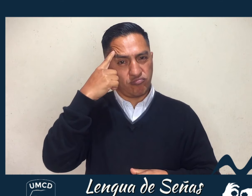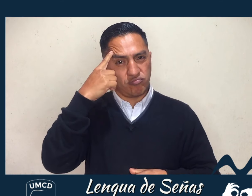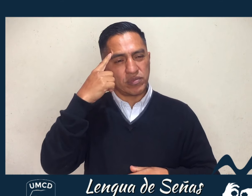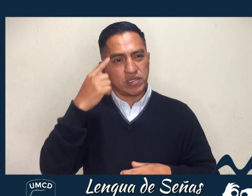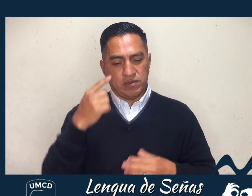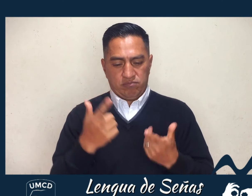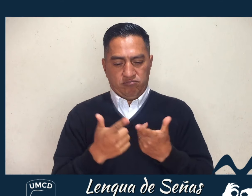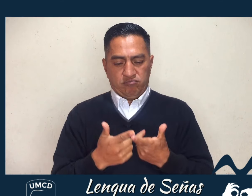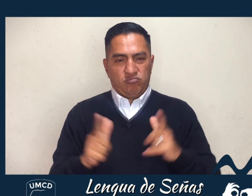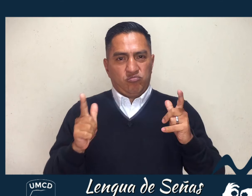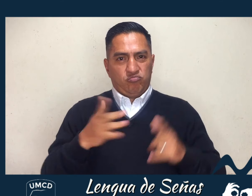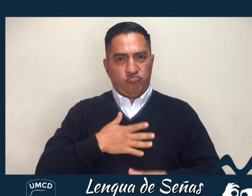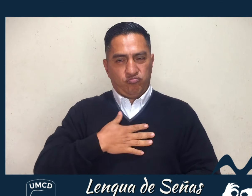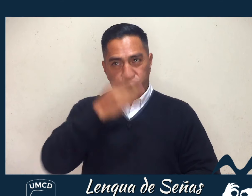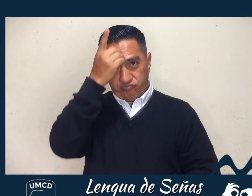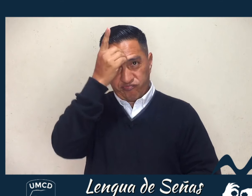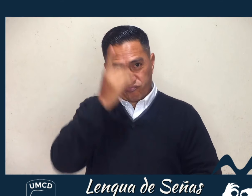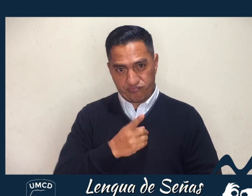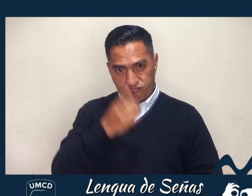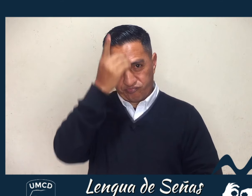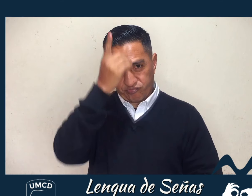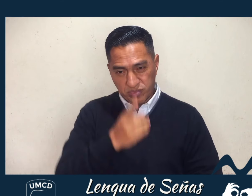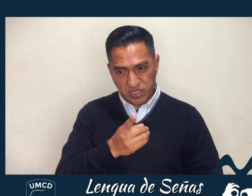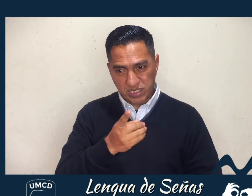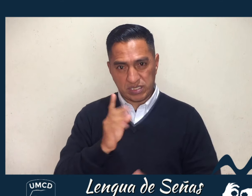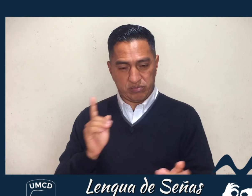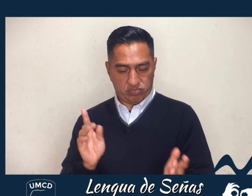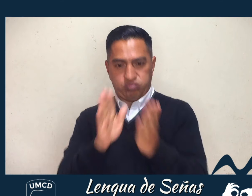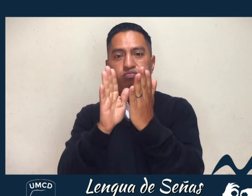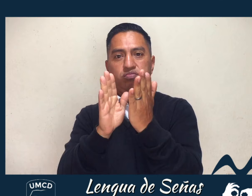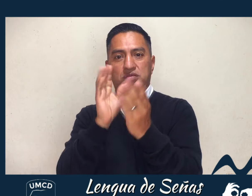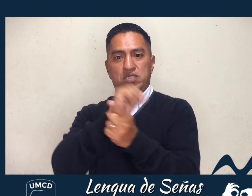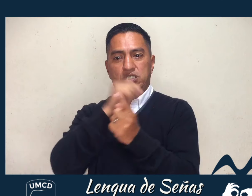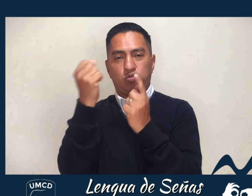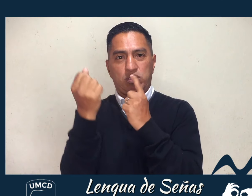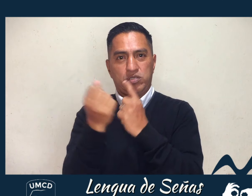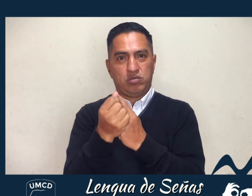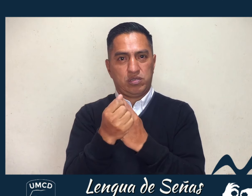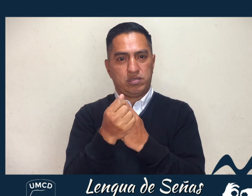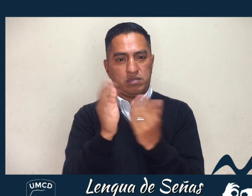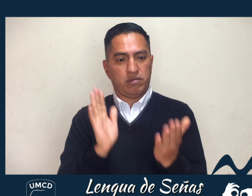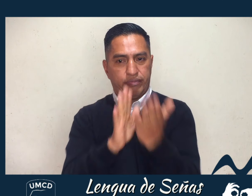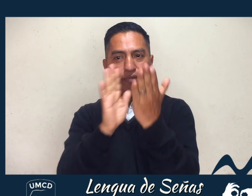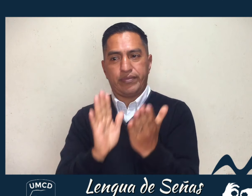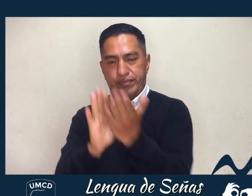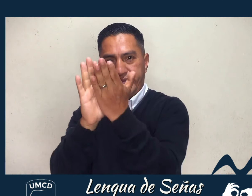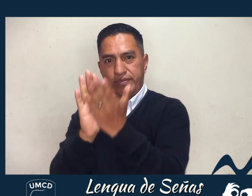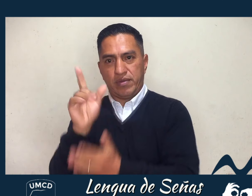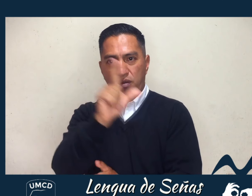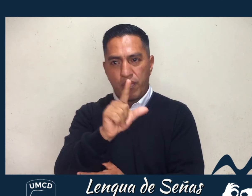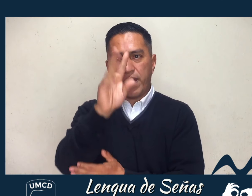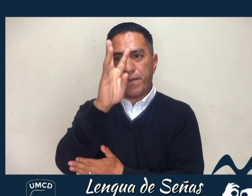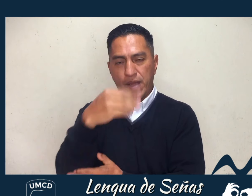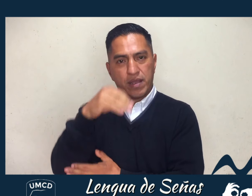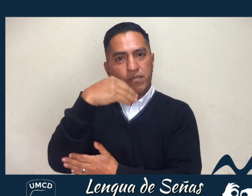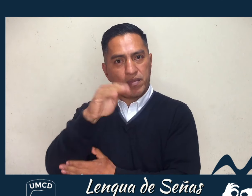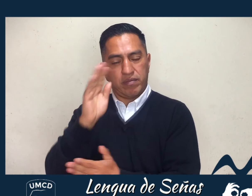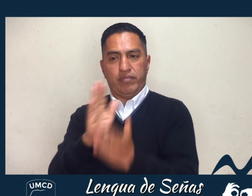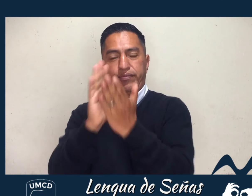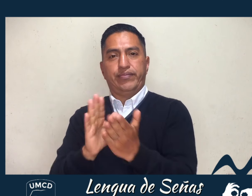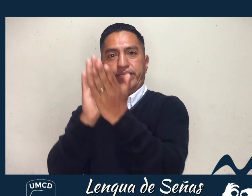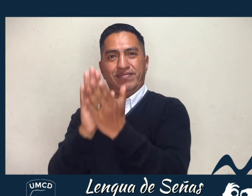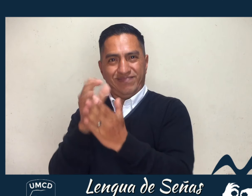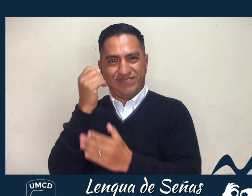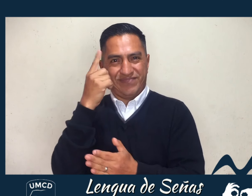libre expresión de nuestras acciones y decisiones frente a situaciones espontáneas que nos ocurren diariamente. Por